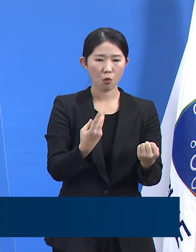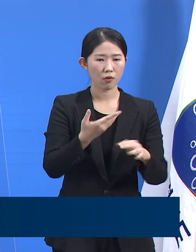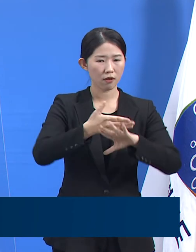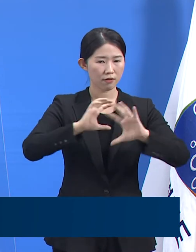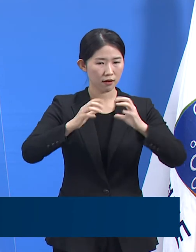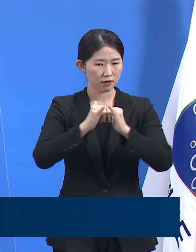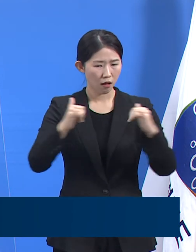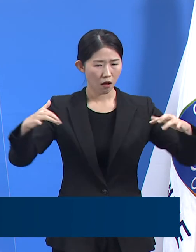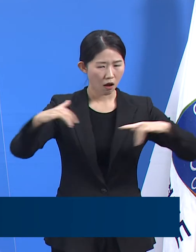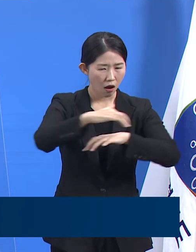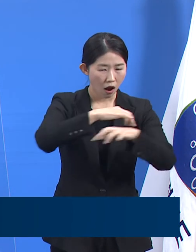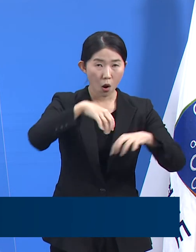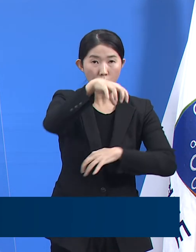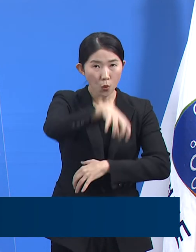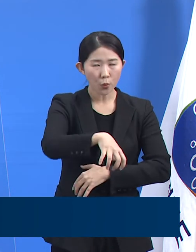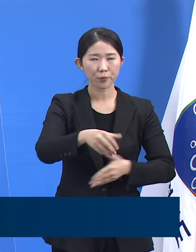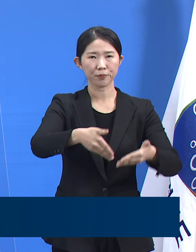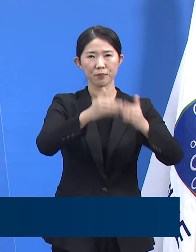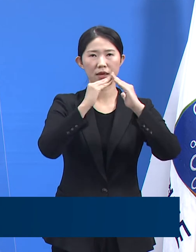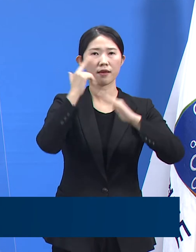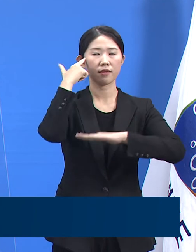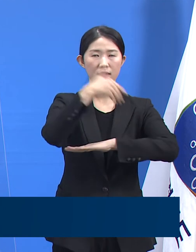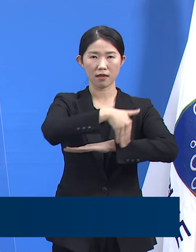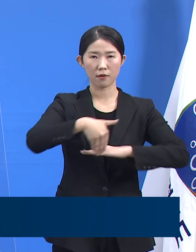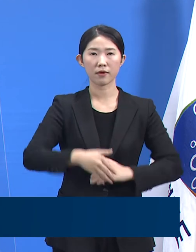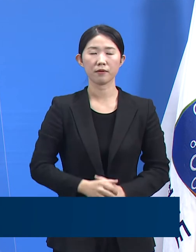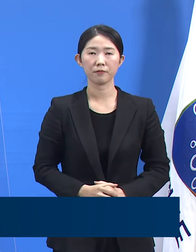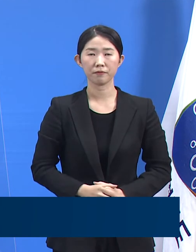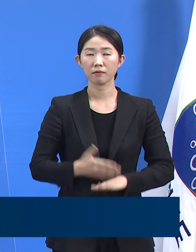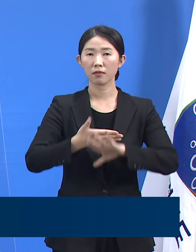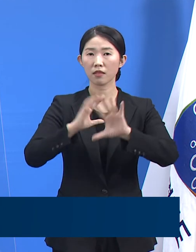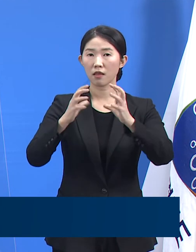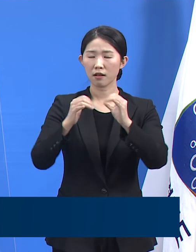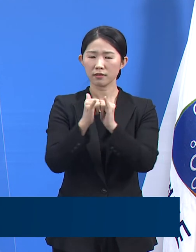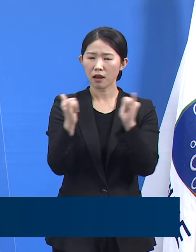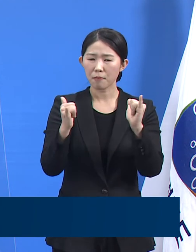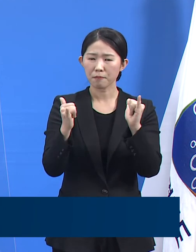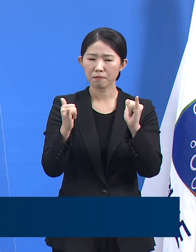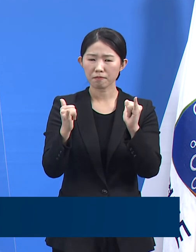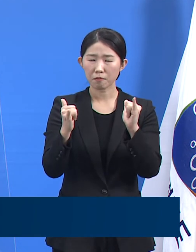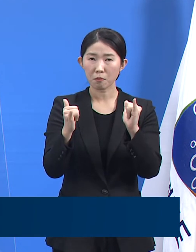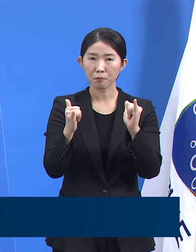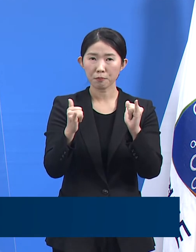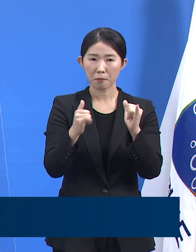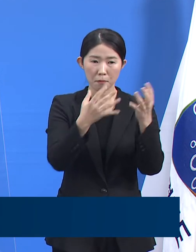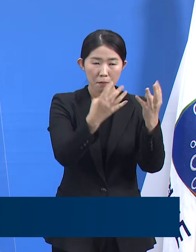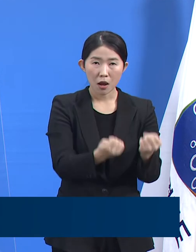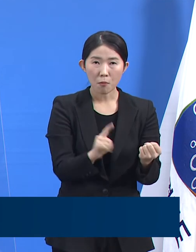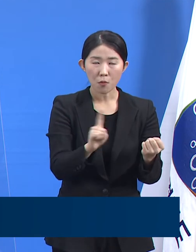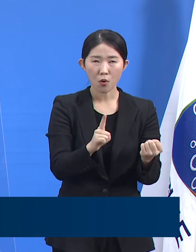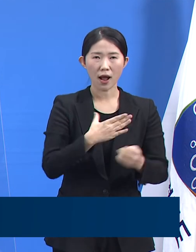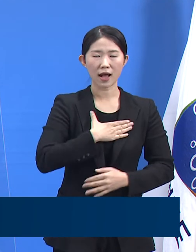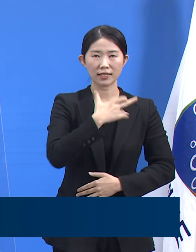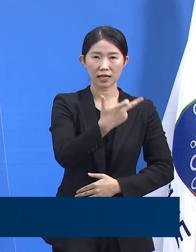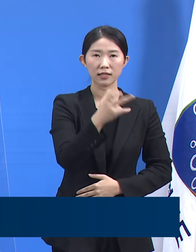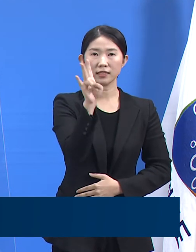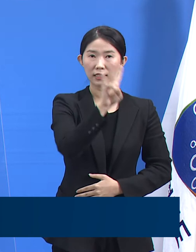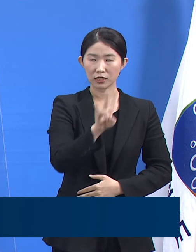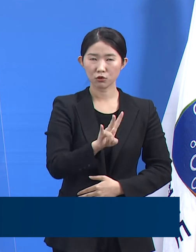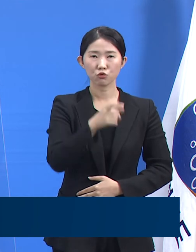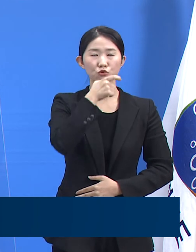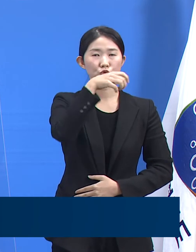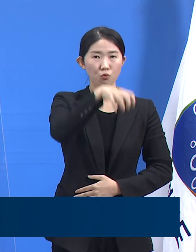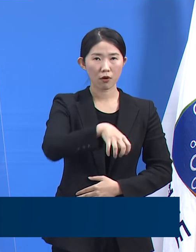고려하였습니다. 외국인 밀집지역과 근접한 안산, 시흥, 수원, 광명 4개 소는